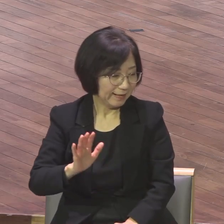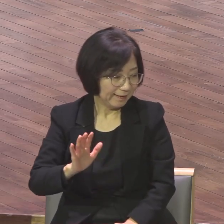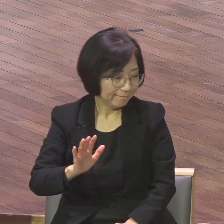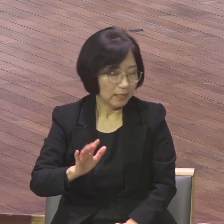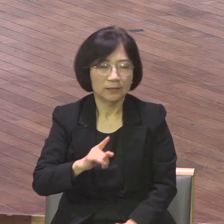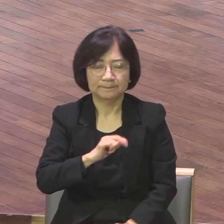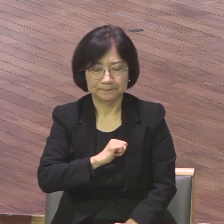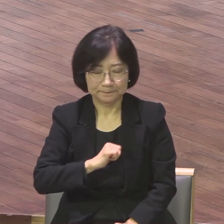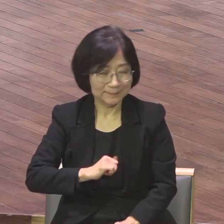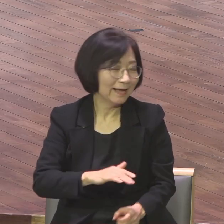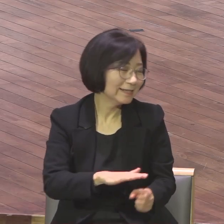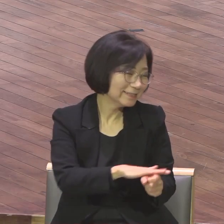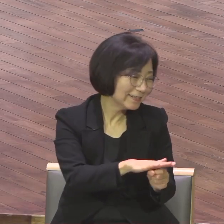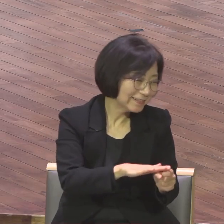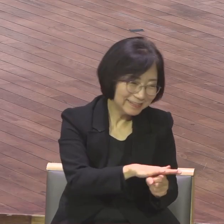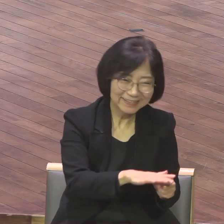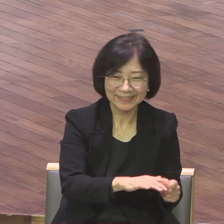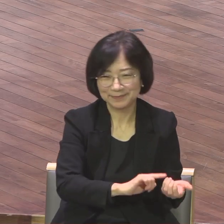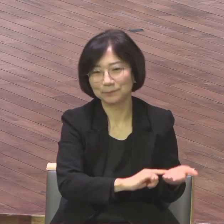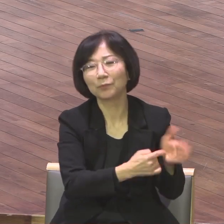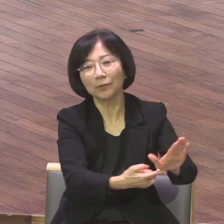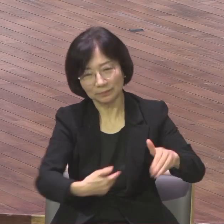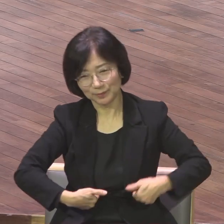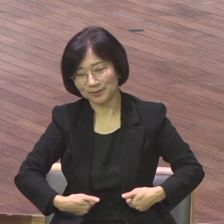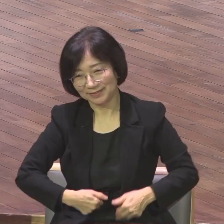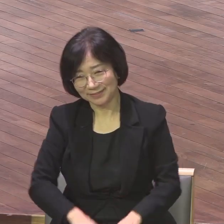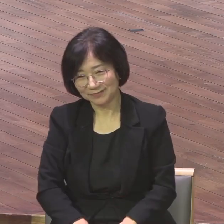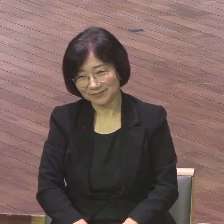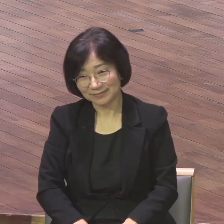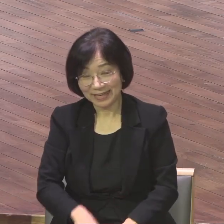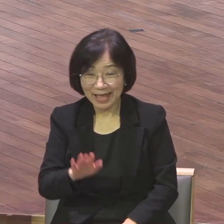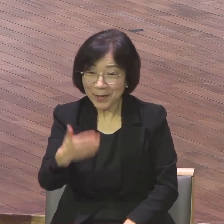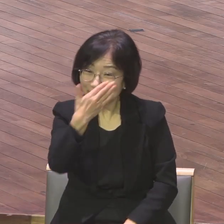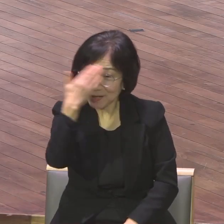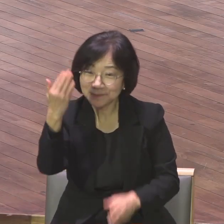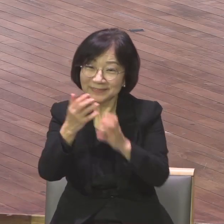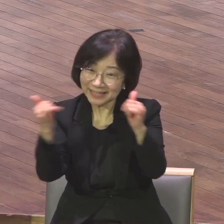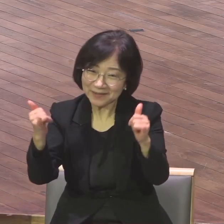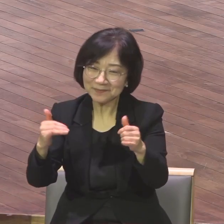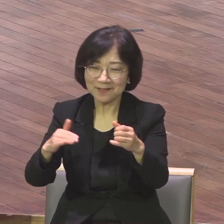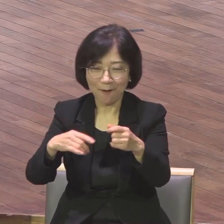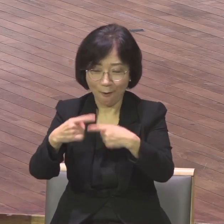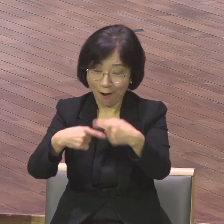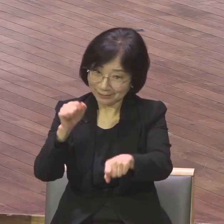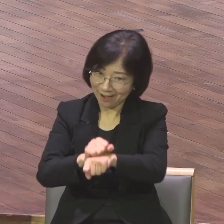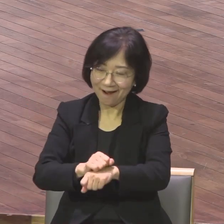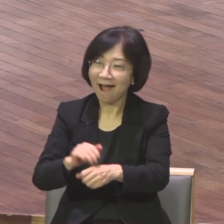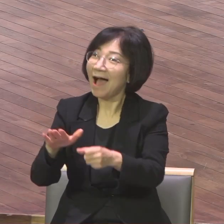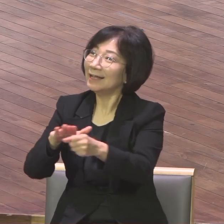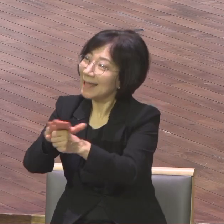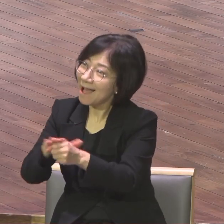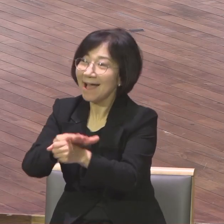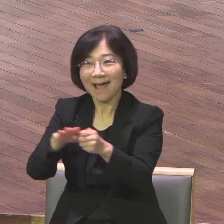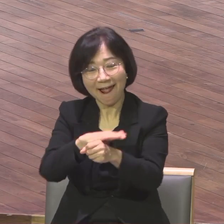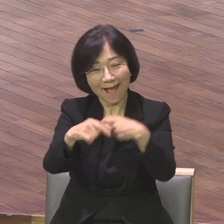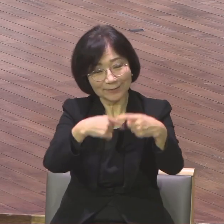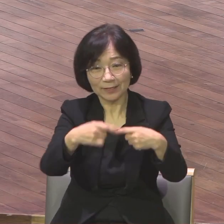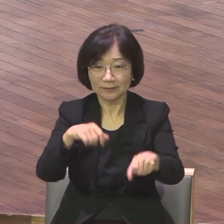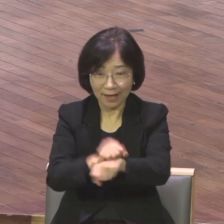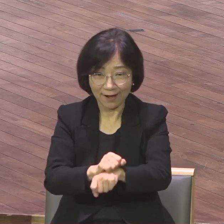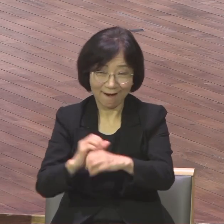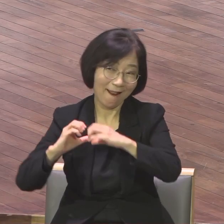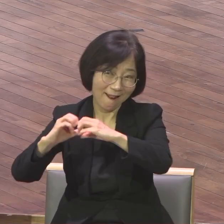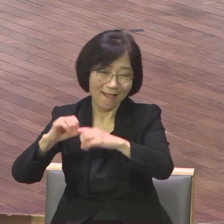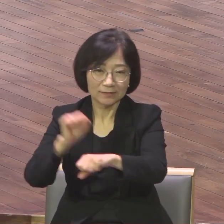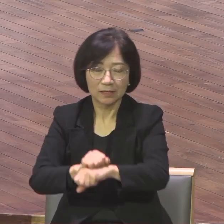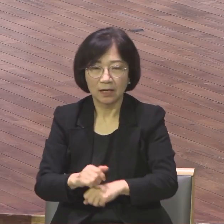간에. 요즘 젊은 사람들은 잘하지만 나이 든 사람들은 죽기보다 힘들잖아요. 자식 보고